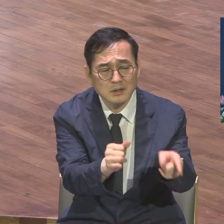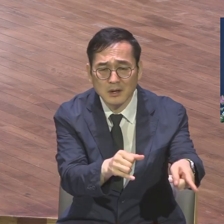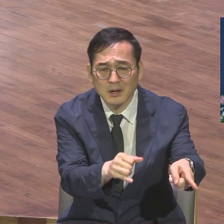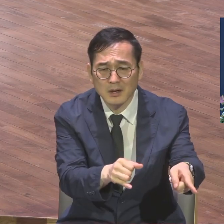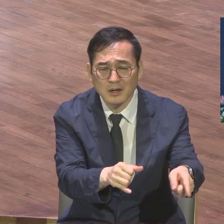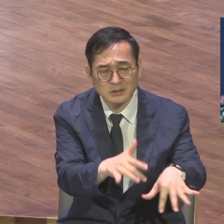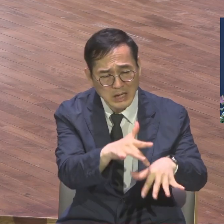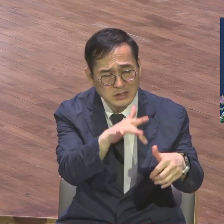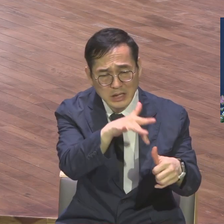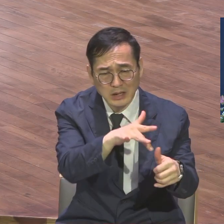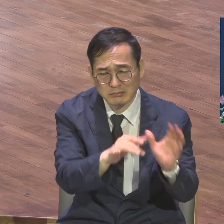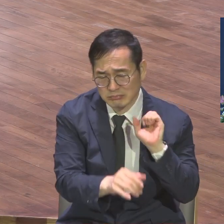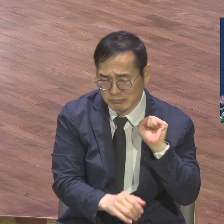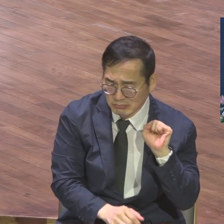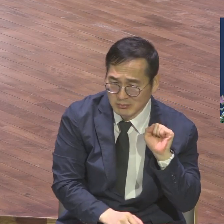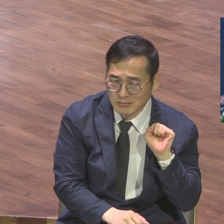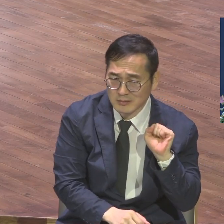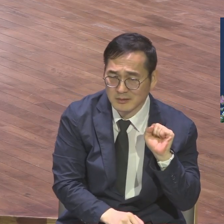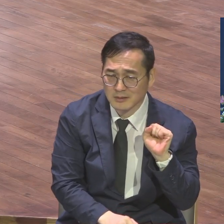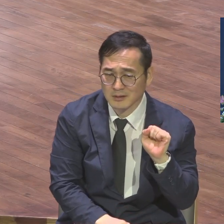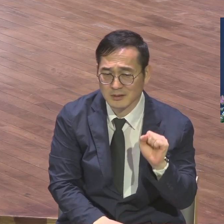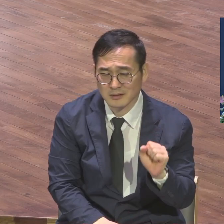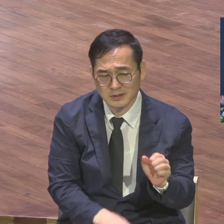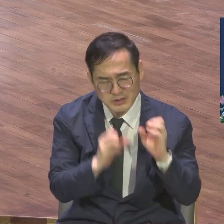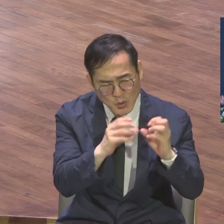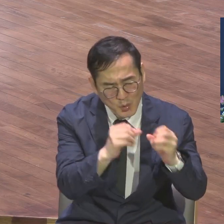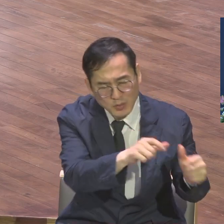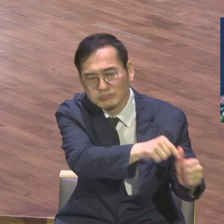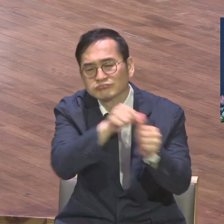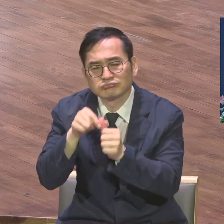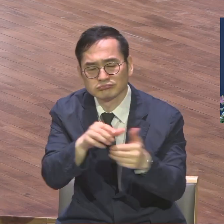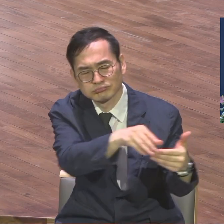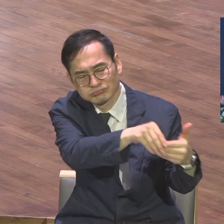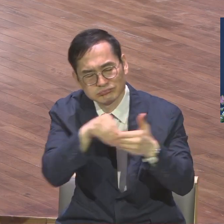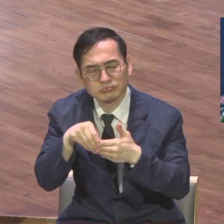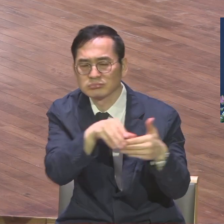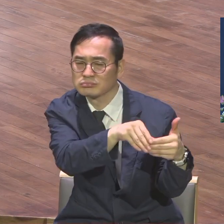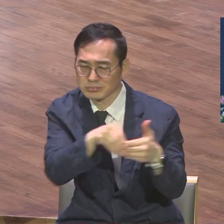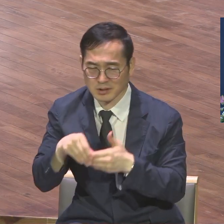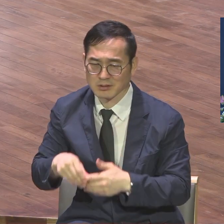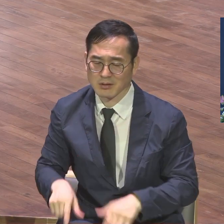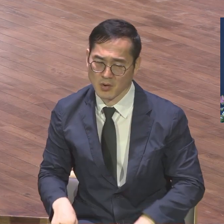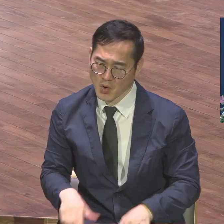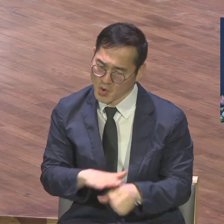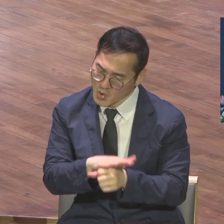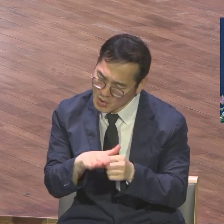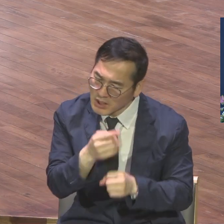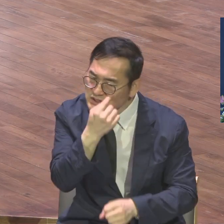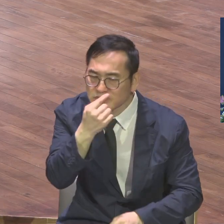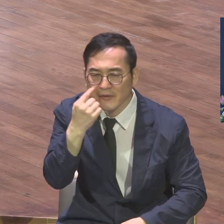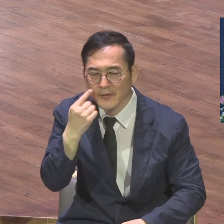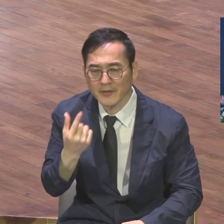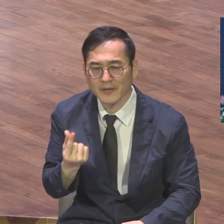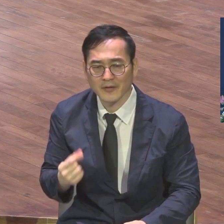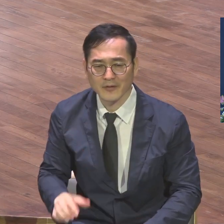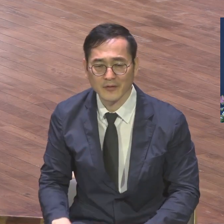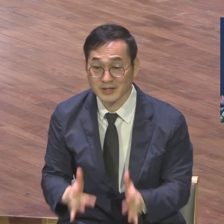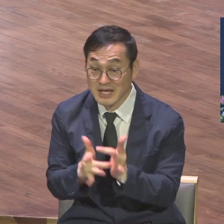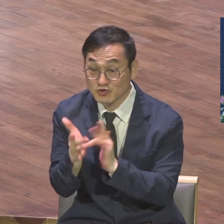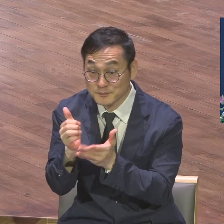예수님께서 마지막으로 이 땅 사역의 사역을 마무리하면서 남기신 말씀을 보면요 한결같이 여기 방향을 맞추고